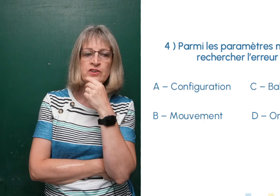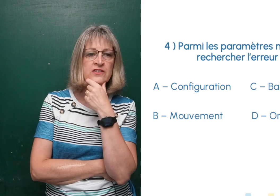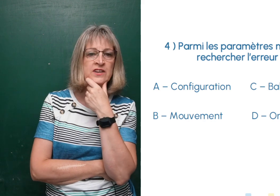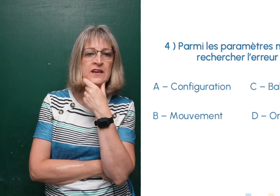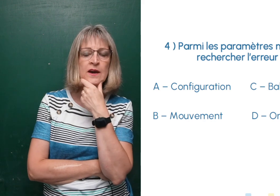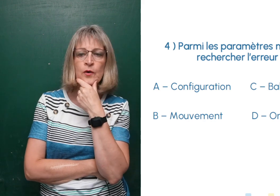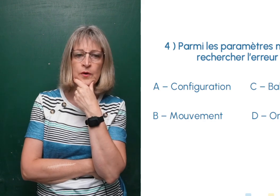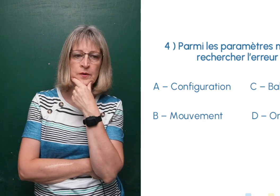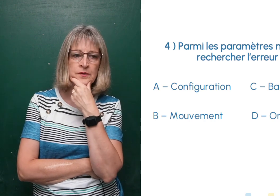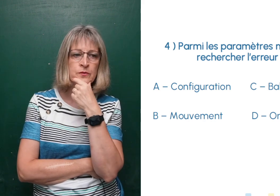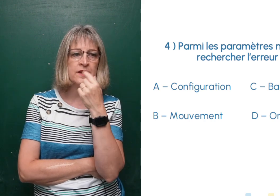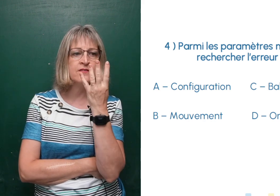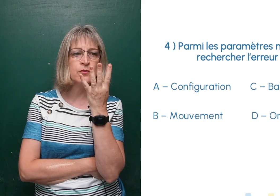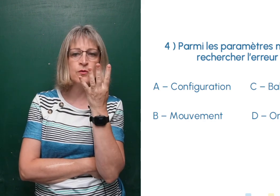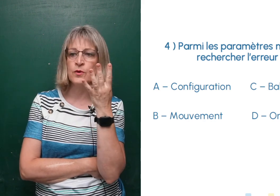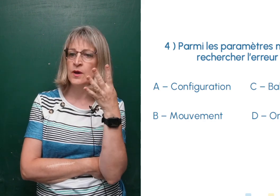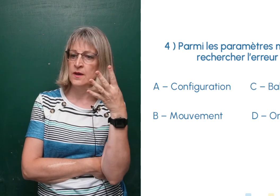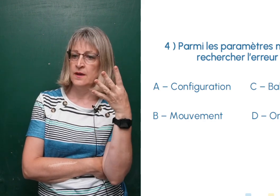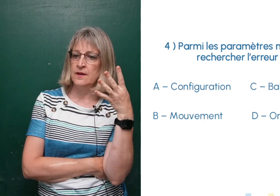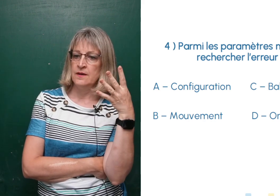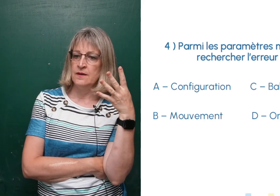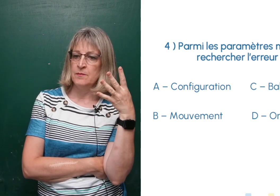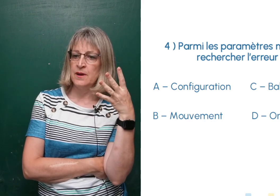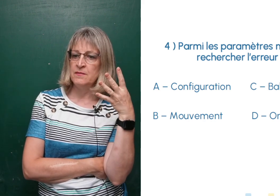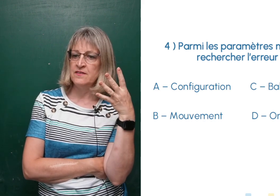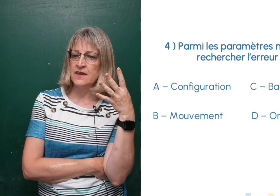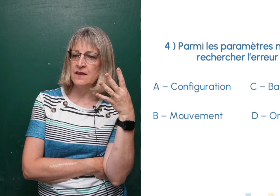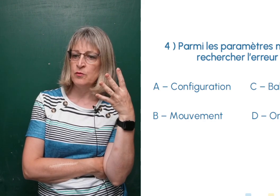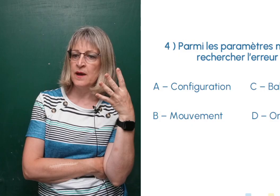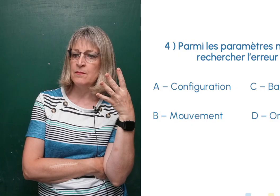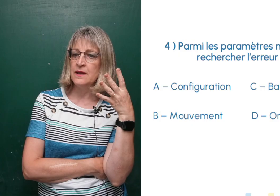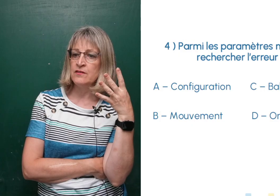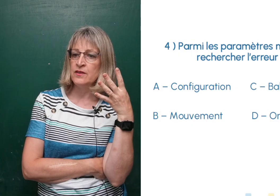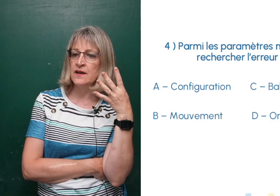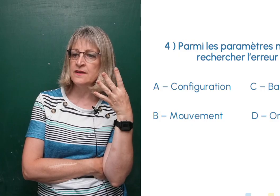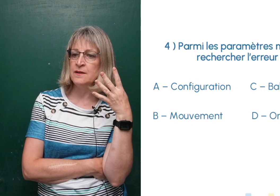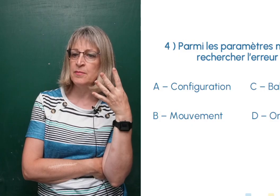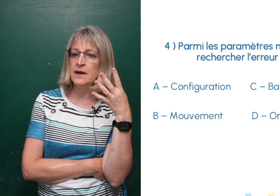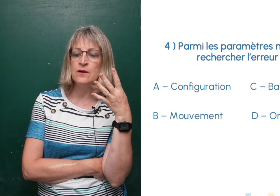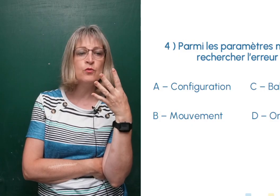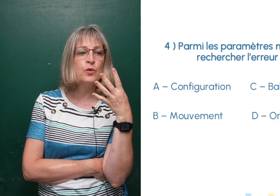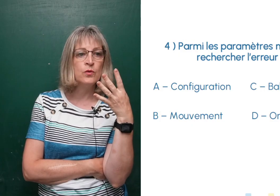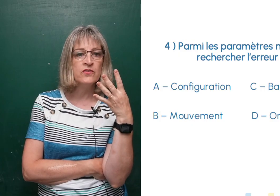recherchez l'erreur. Donc, est-ce que parmi ces 4 paramètres, il y en a un qui n'est pas le bon? C'est